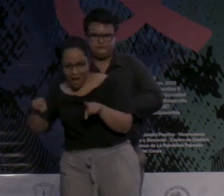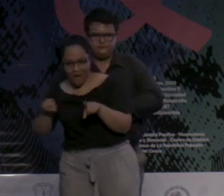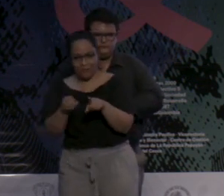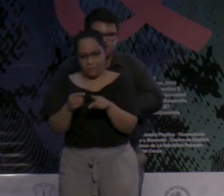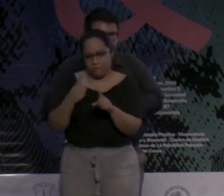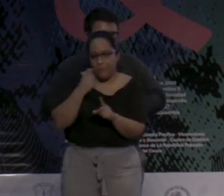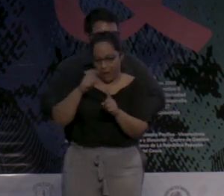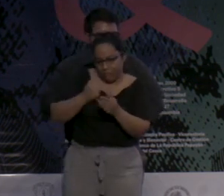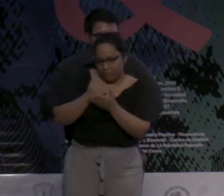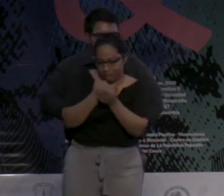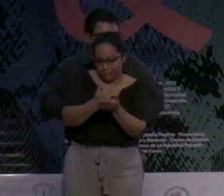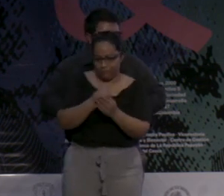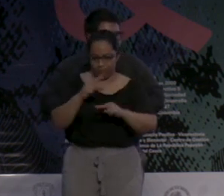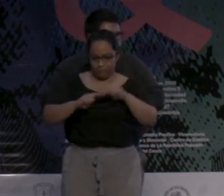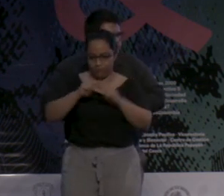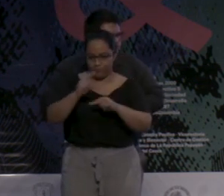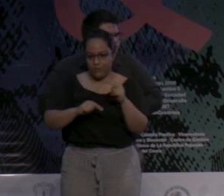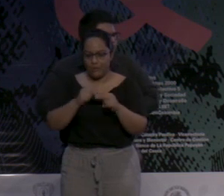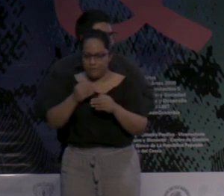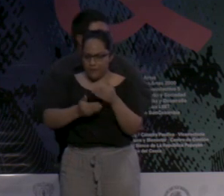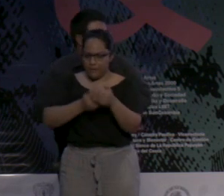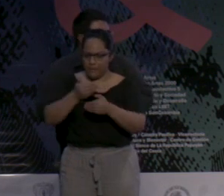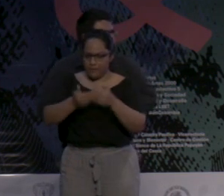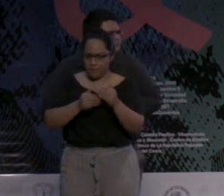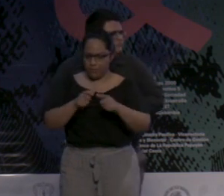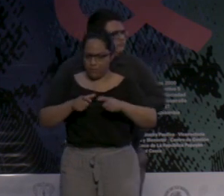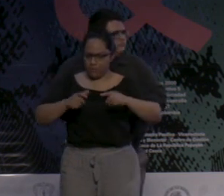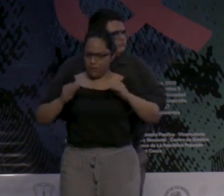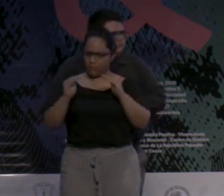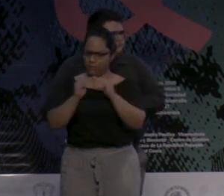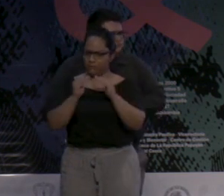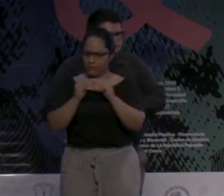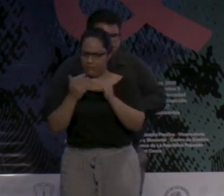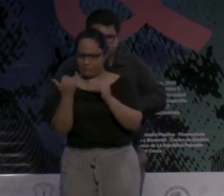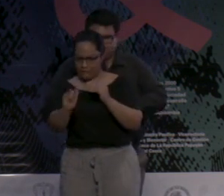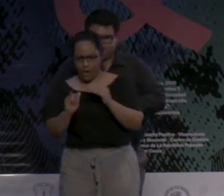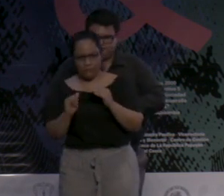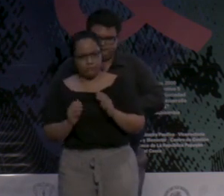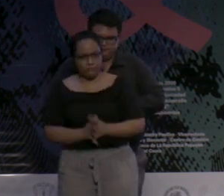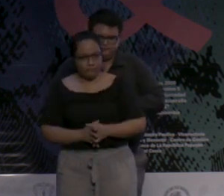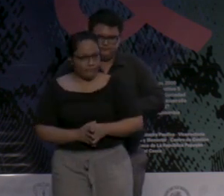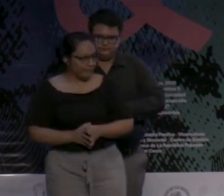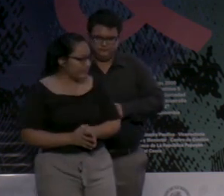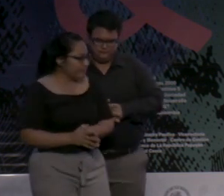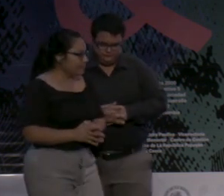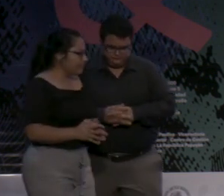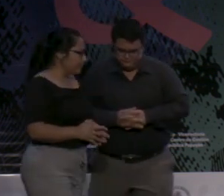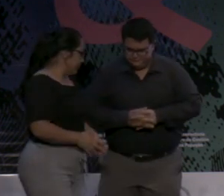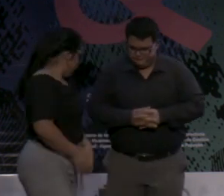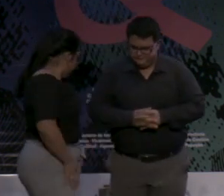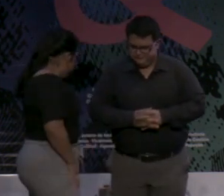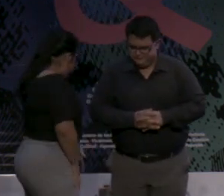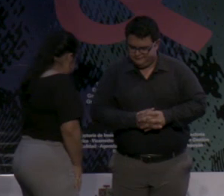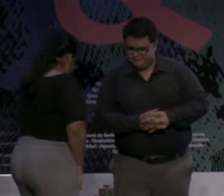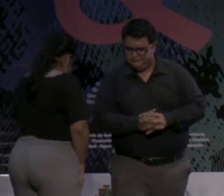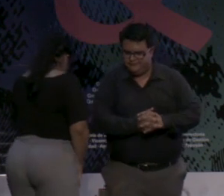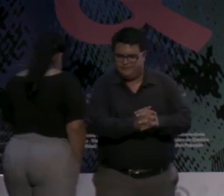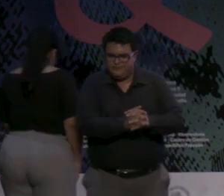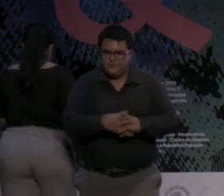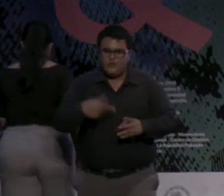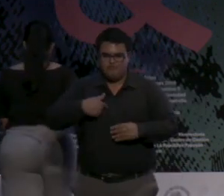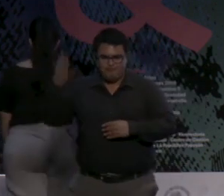doña Cecilia Melo Peralta, que construyó su casa empezando por una piecita, a partir de la cual